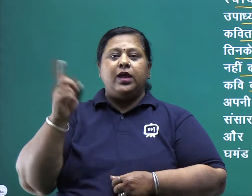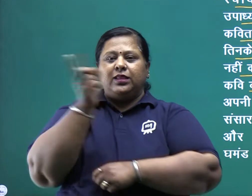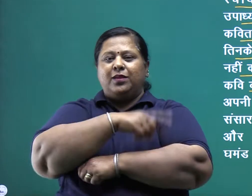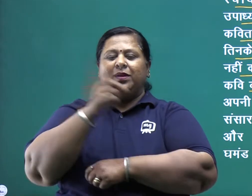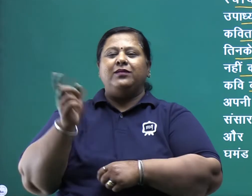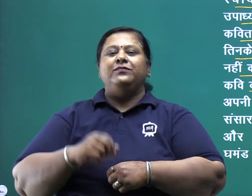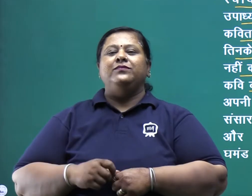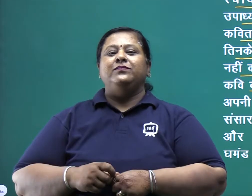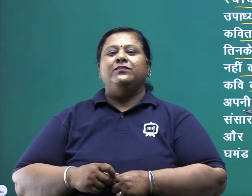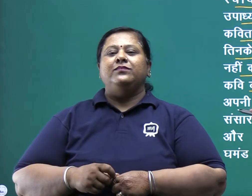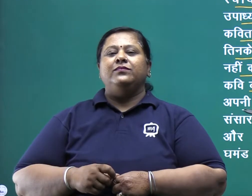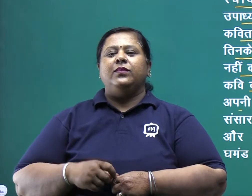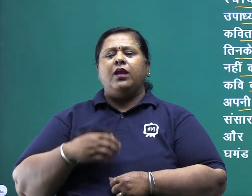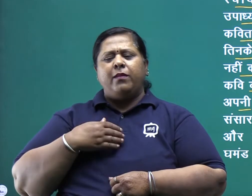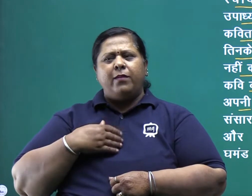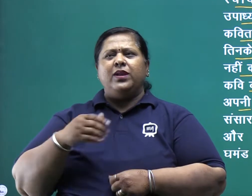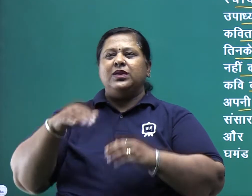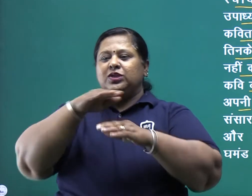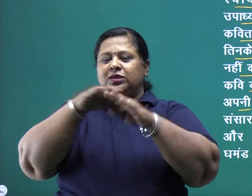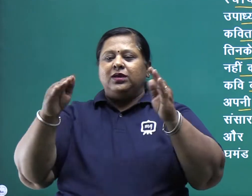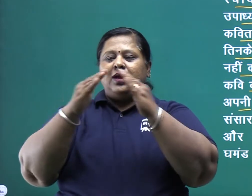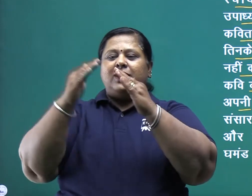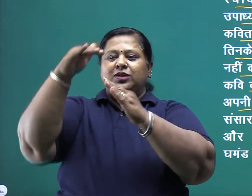में अपनी छत पर